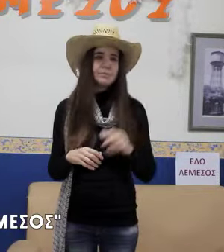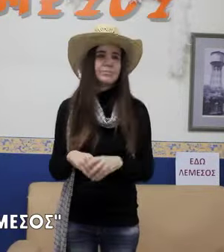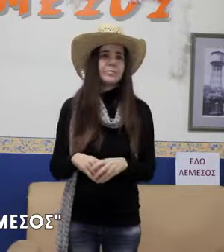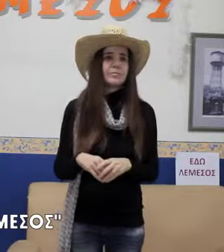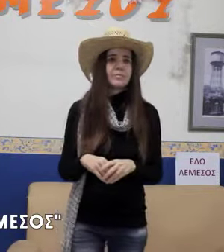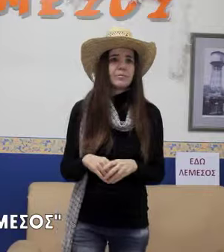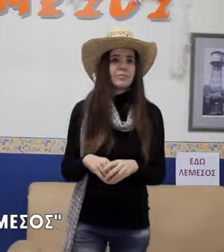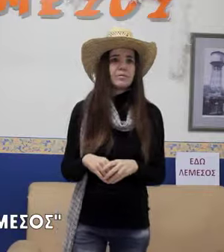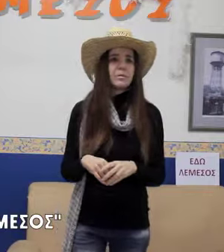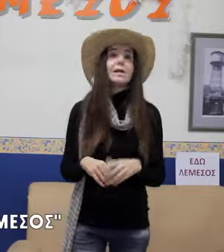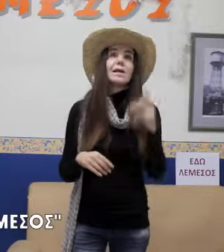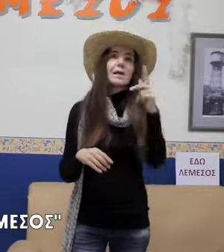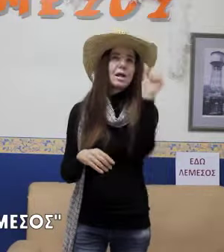και οι Κανταδόροι Λεμεσού.